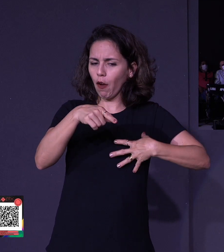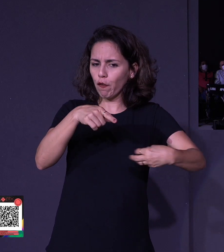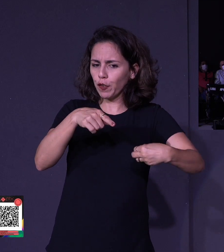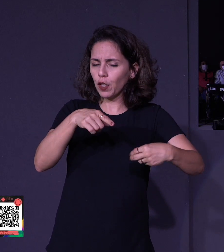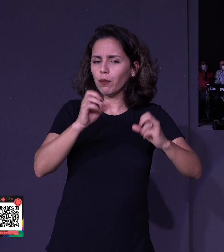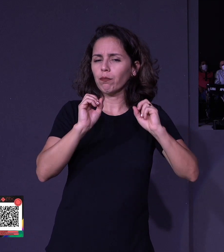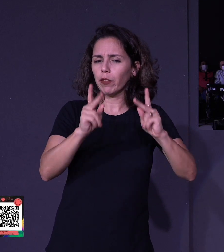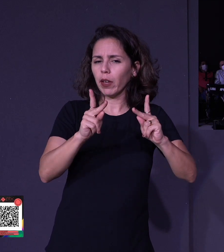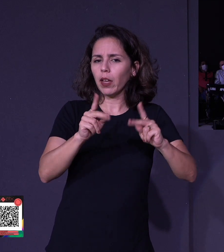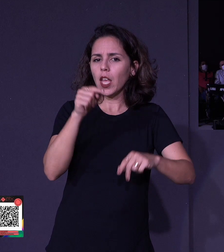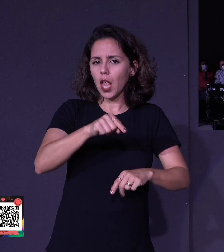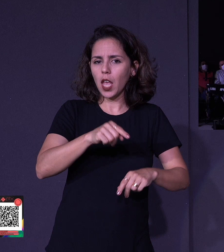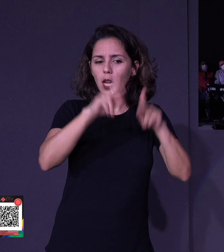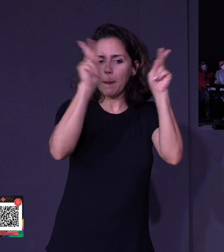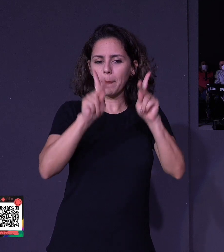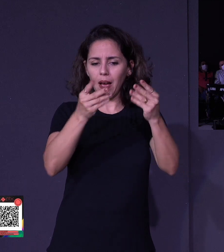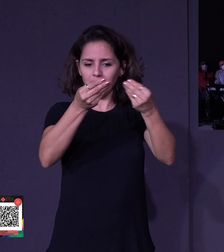grande prazer à sua alma.